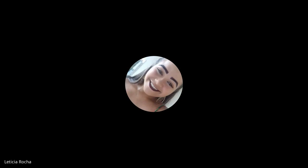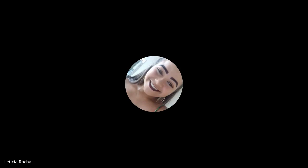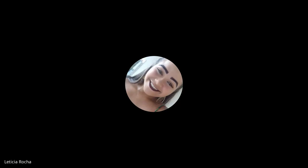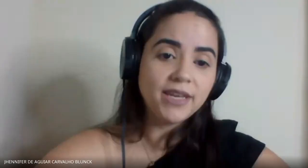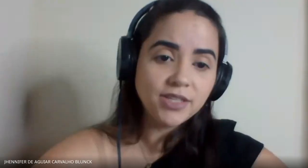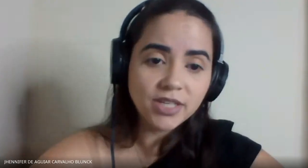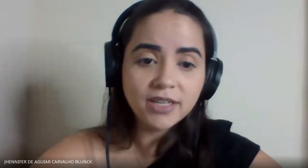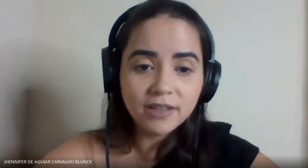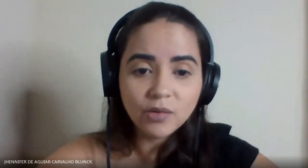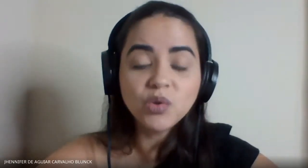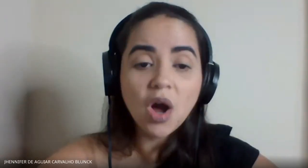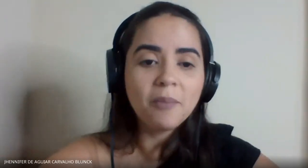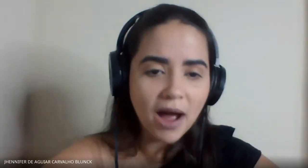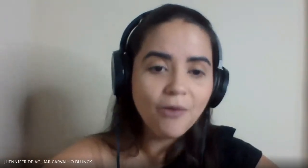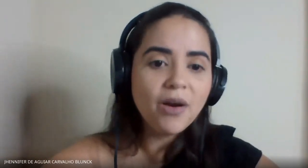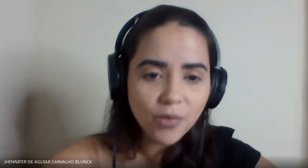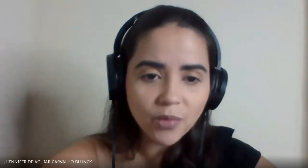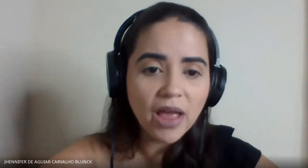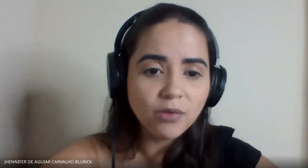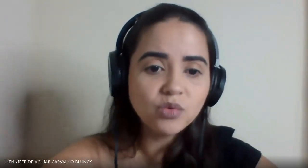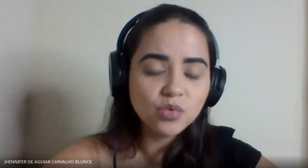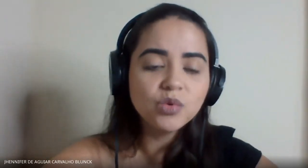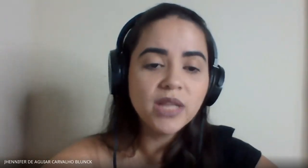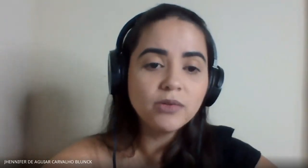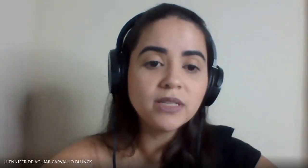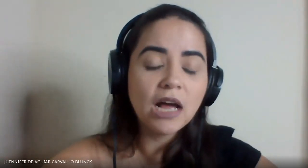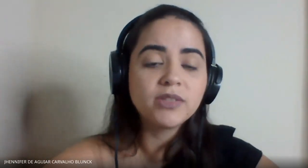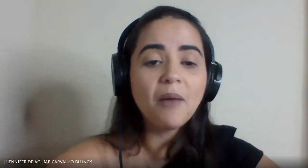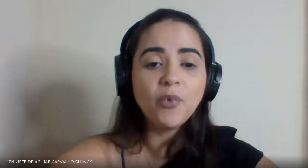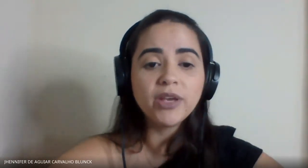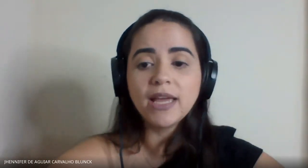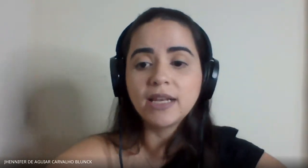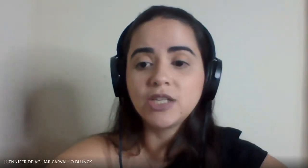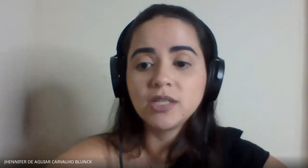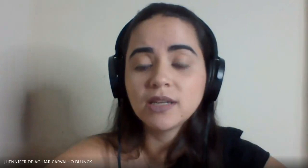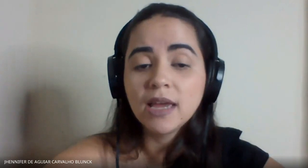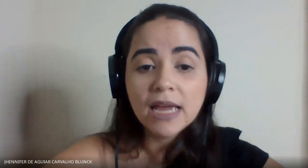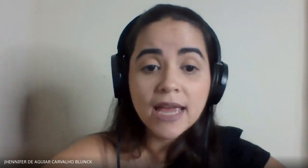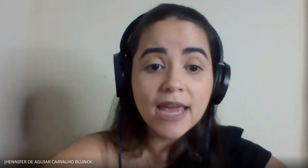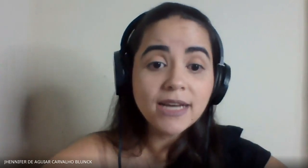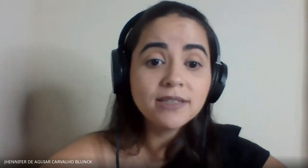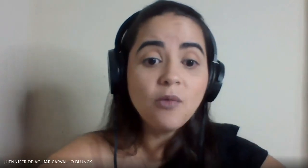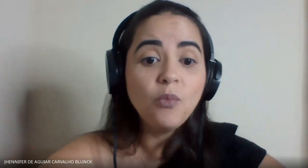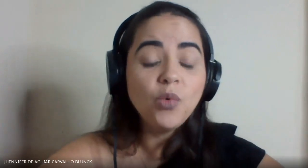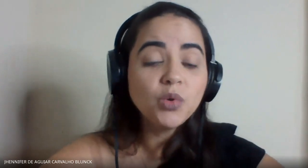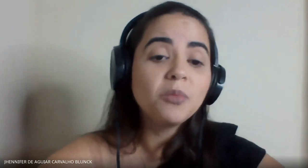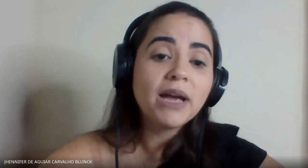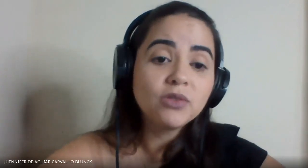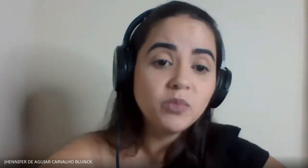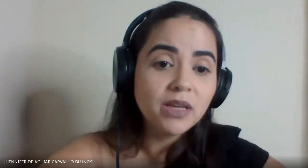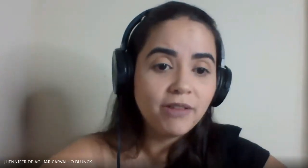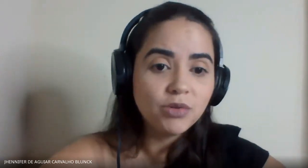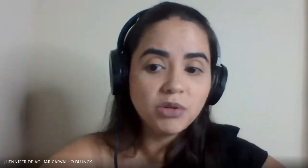Não, geralmente o normal é o surdo dar o sinal. Sabe por quê, Letícia? Eles são